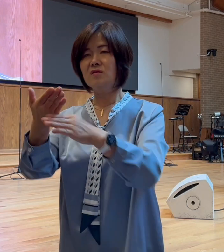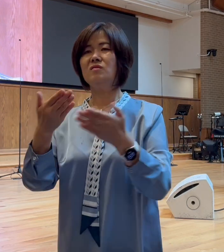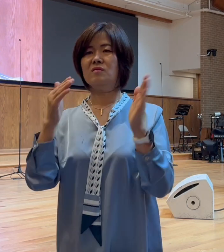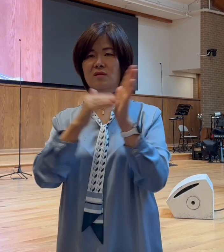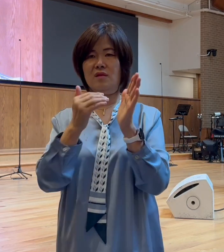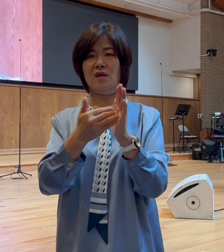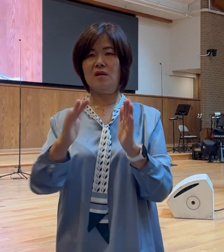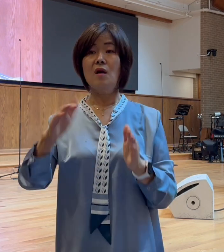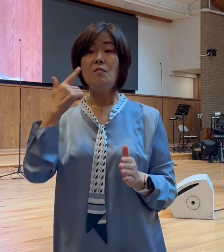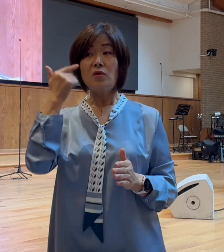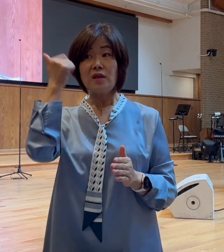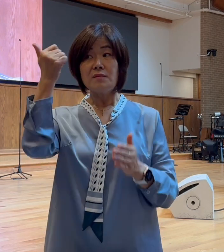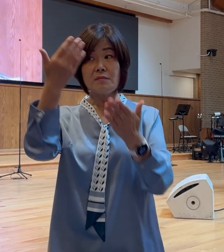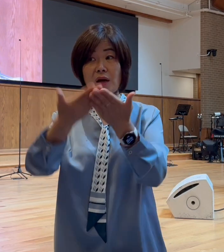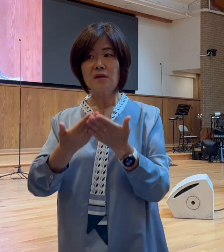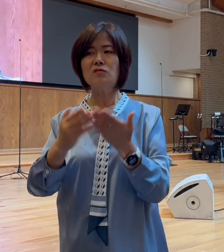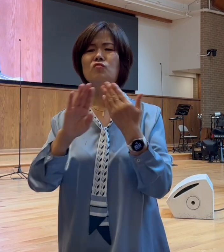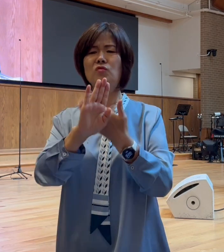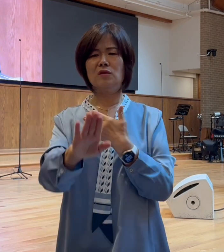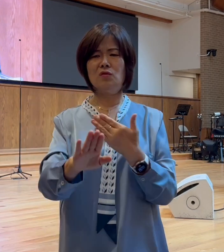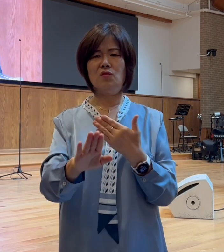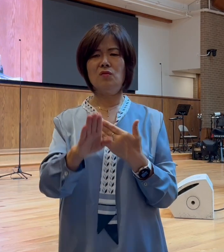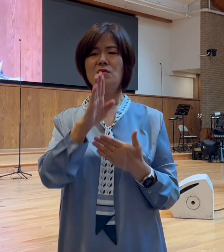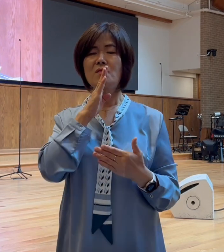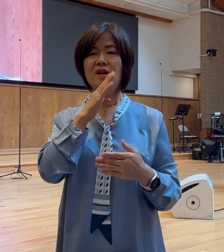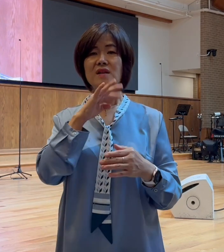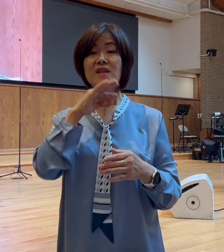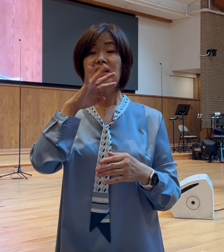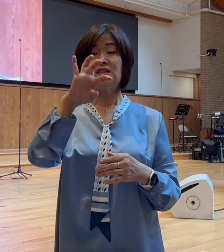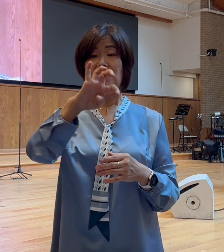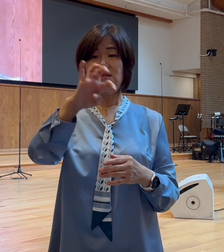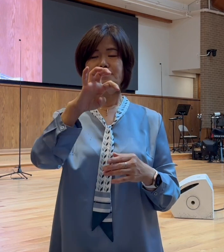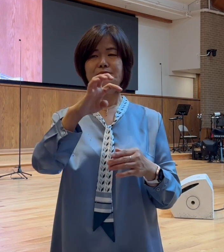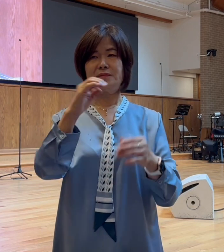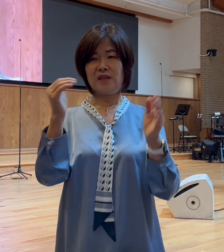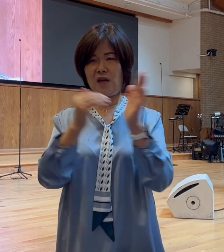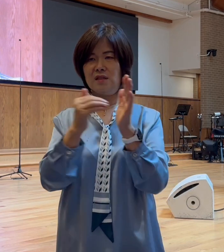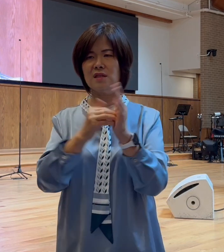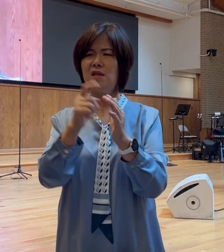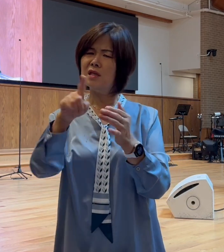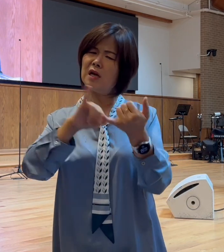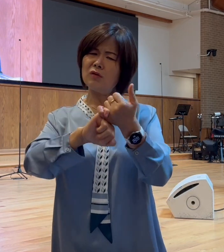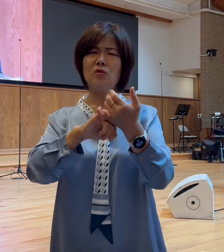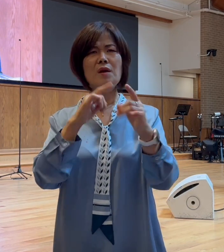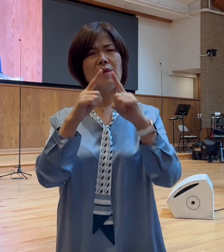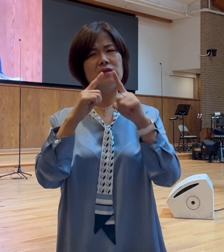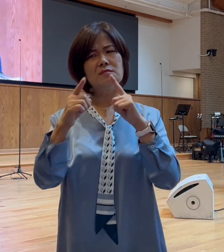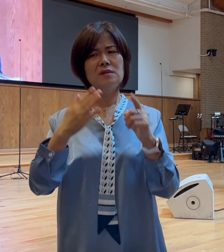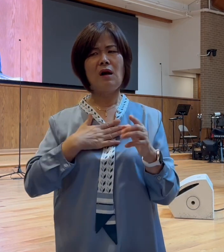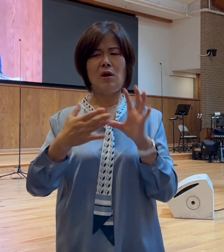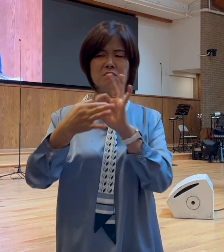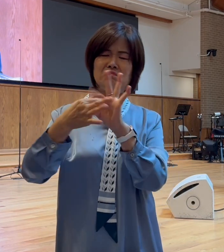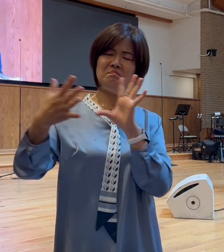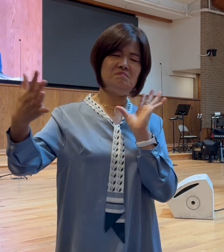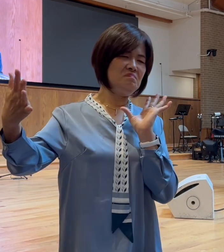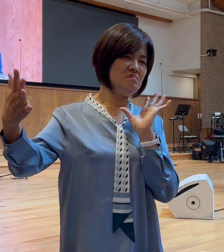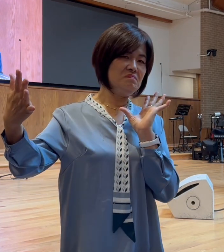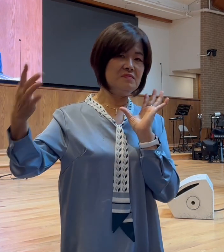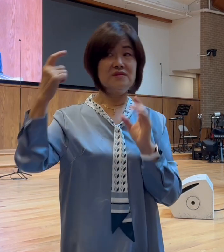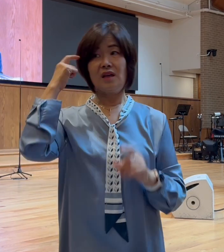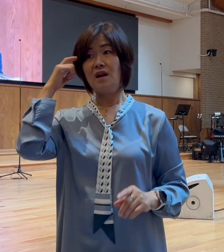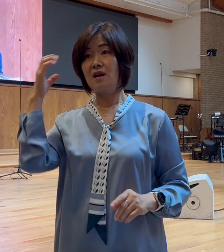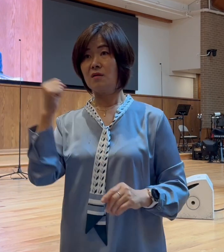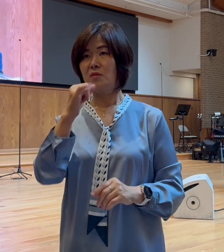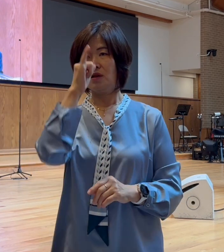목사 안수를 받고서도 40대 중반까지 이 약속의 말씀은 저와 별 상관이 없다는